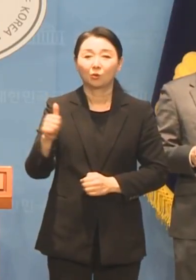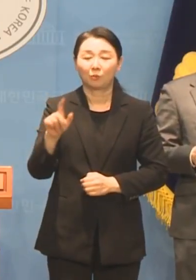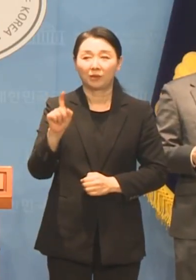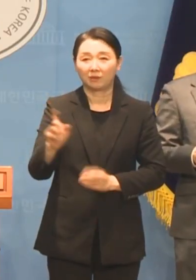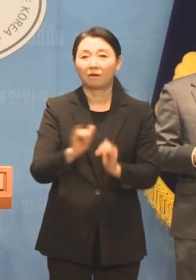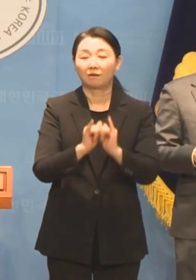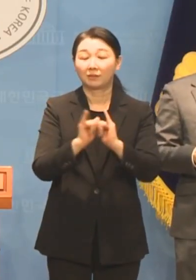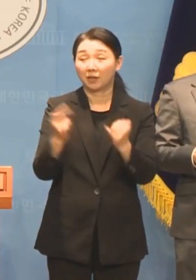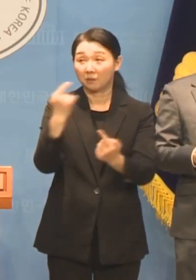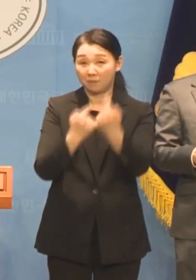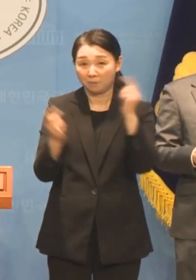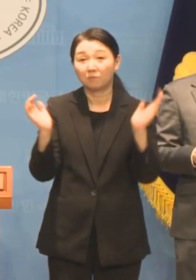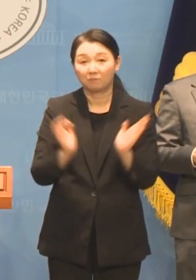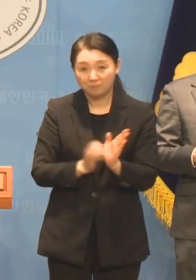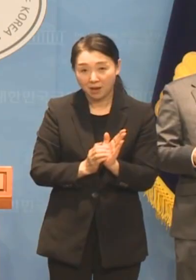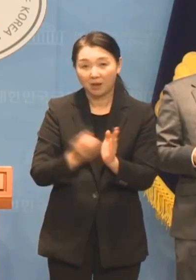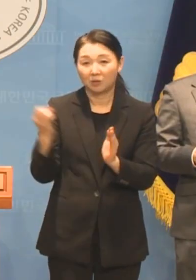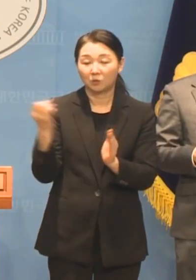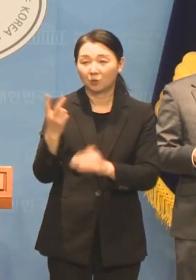7,510명이 방문했고